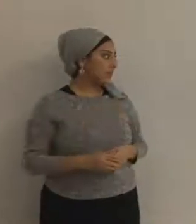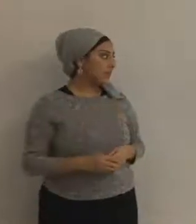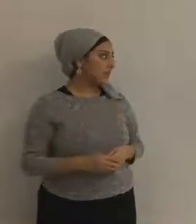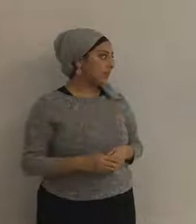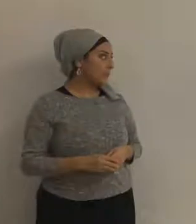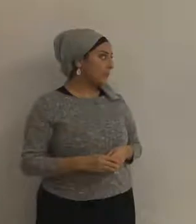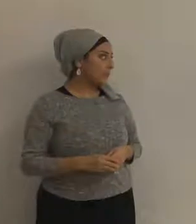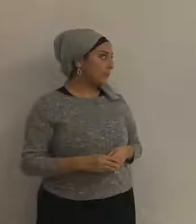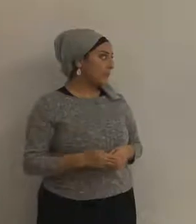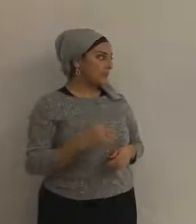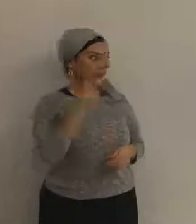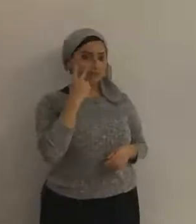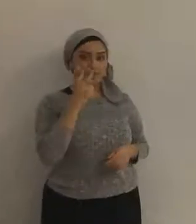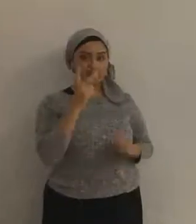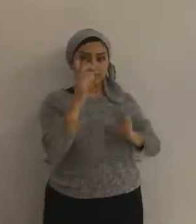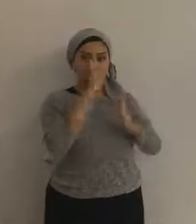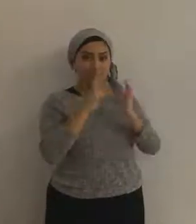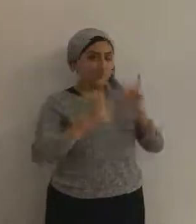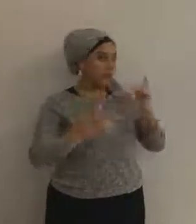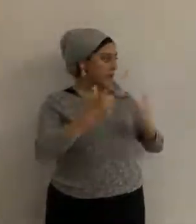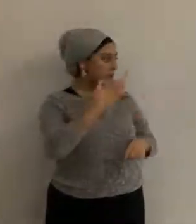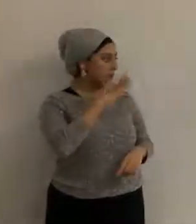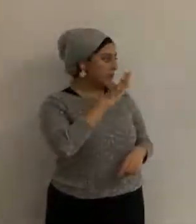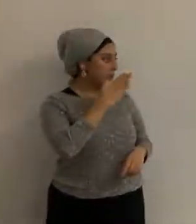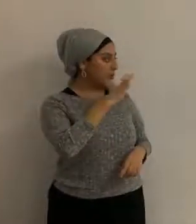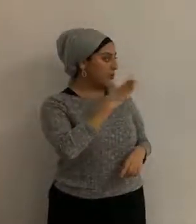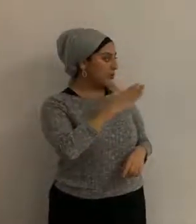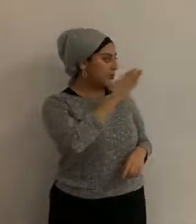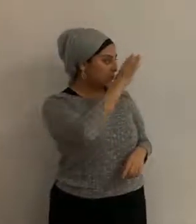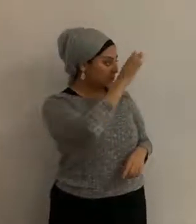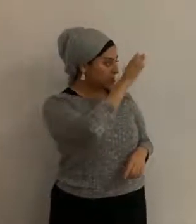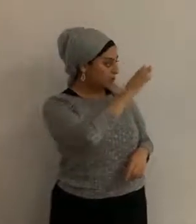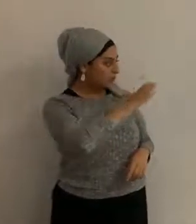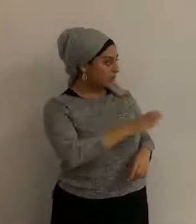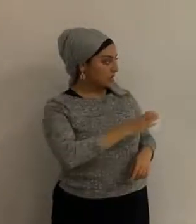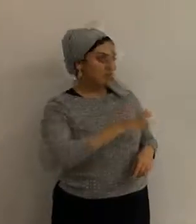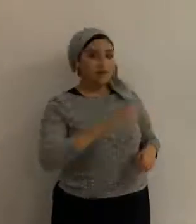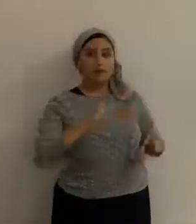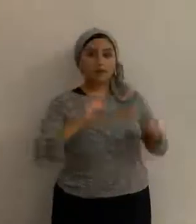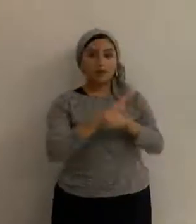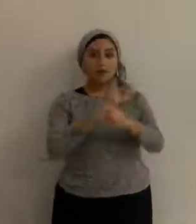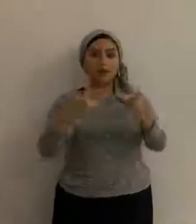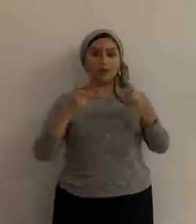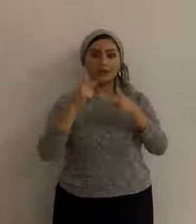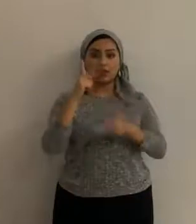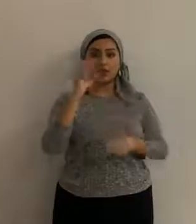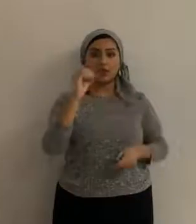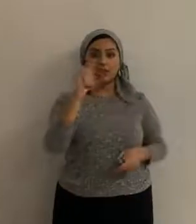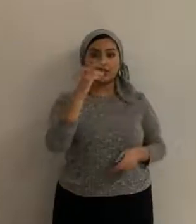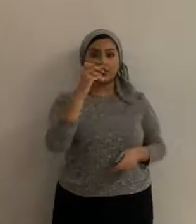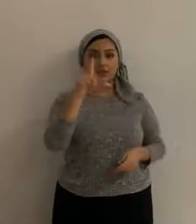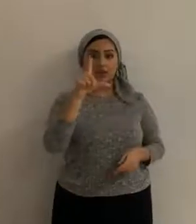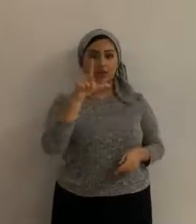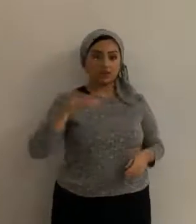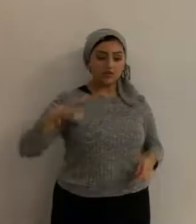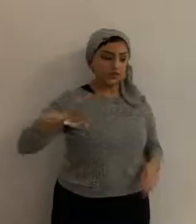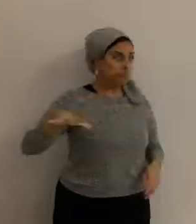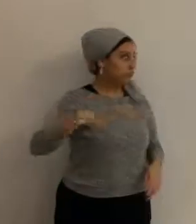este trazo que ustedes ven con línea azul es la explanada del cótel. Aquí está el cótel.